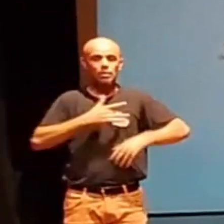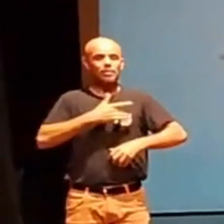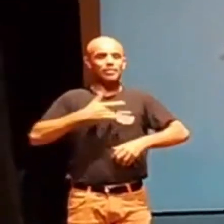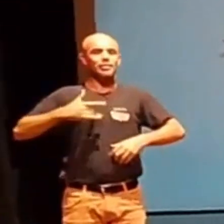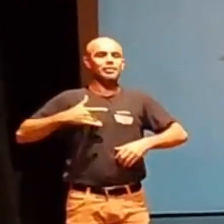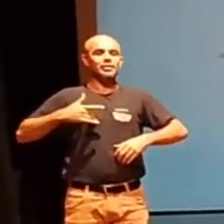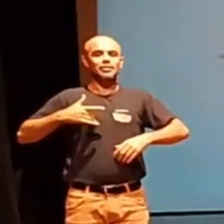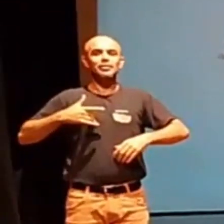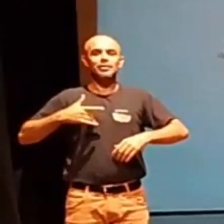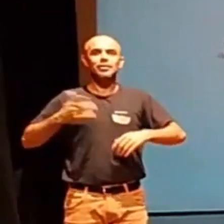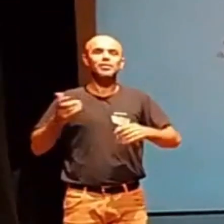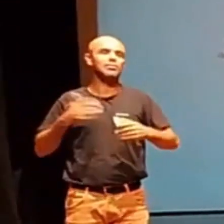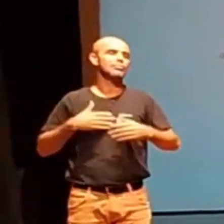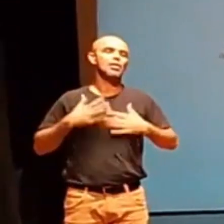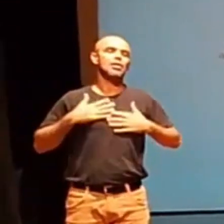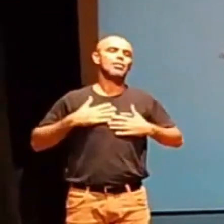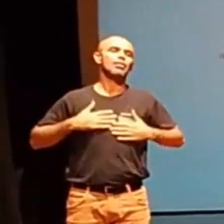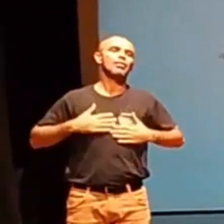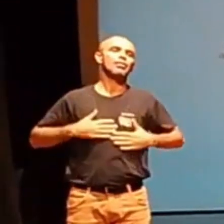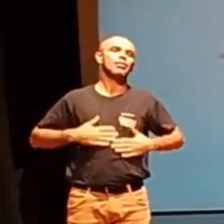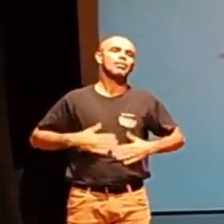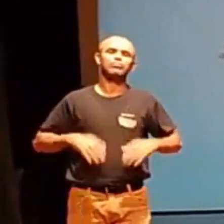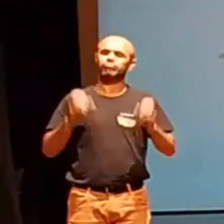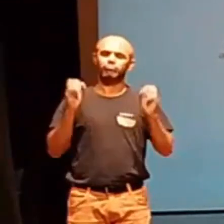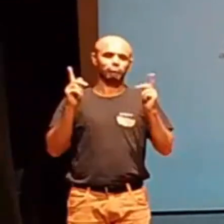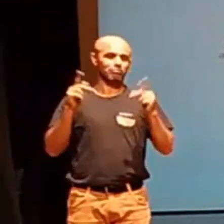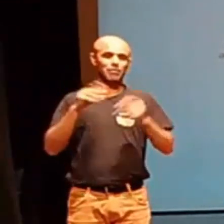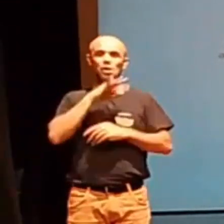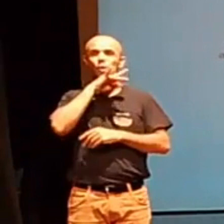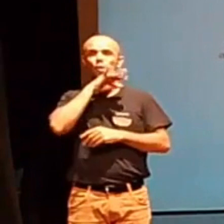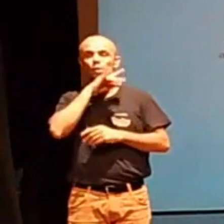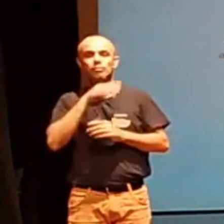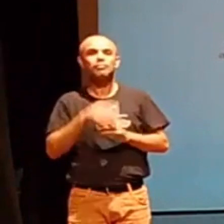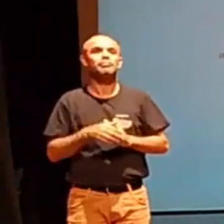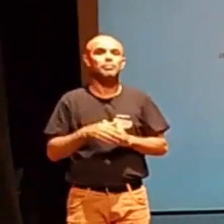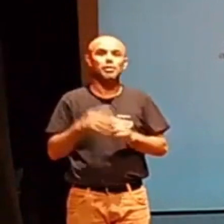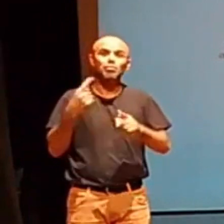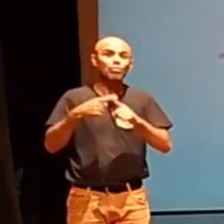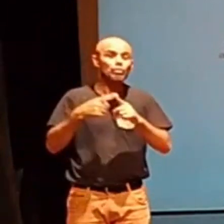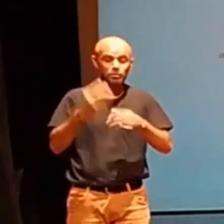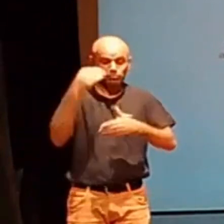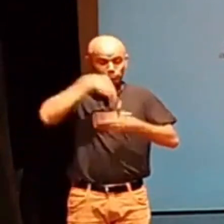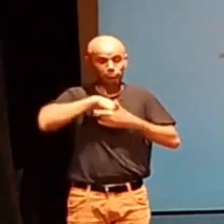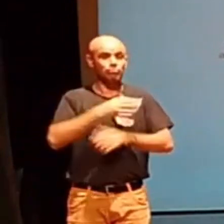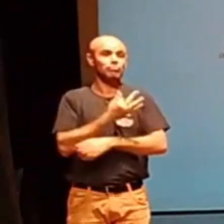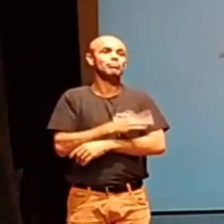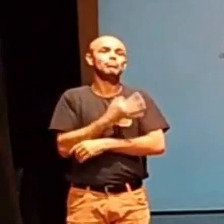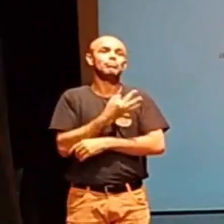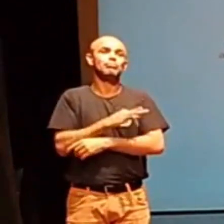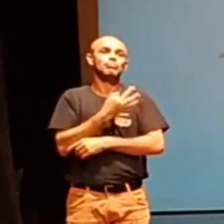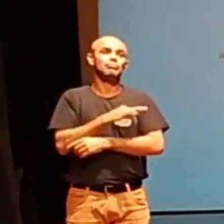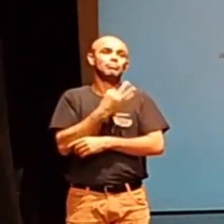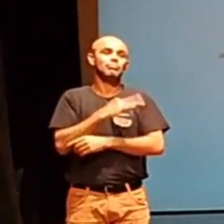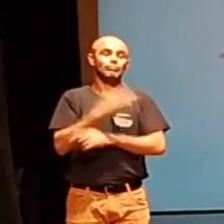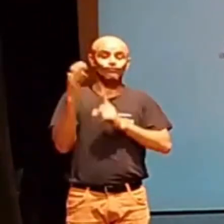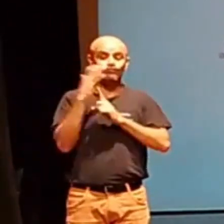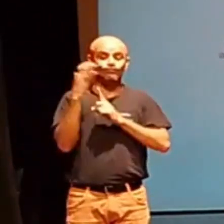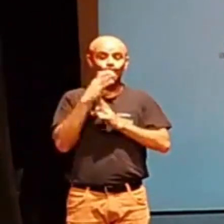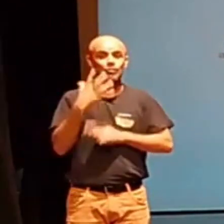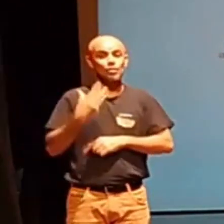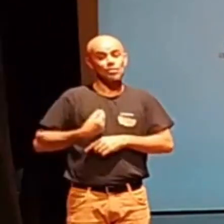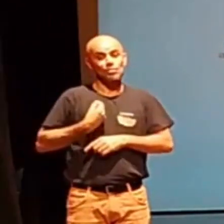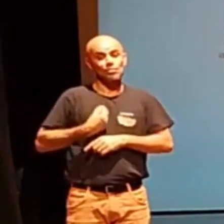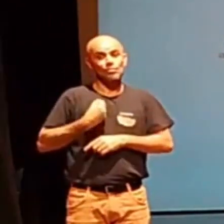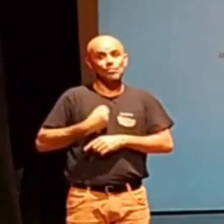ó dia, ó vida, ó céu, ó chuva, ó azar, tudo tá ruim. Claro, ela está com dor. E essa dor está influenciando a forma como